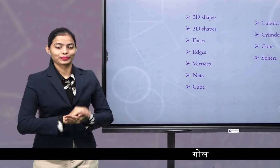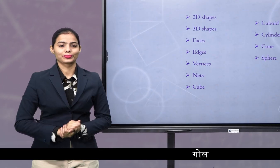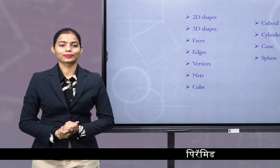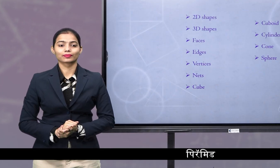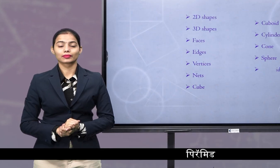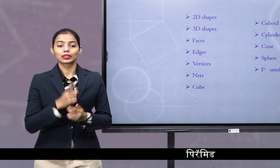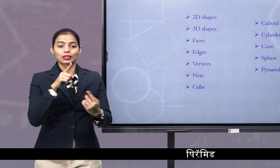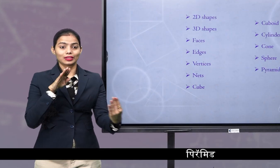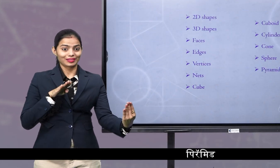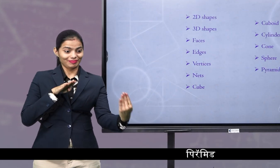पिरामिड,